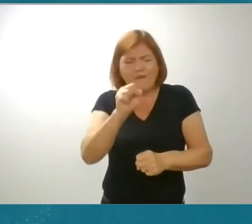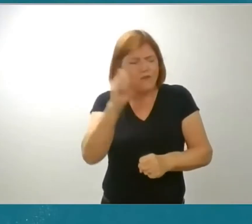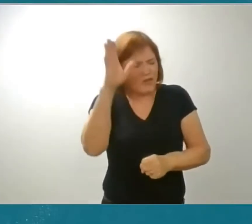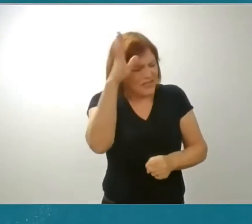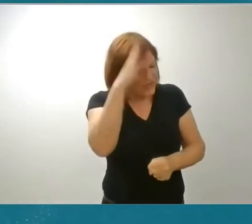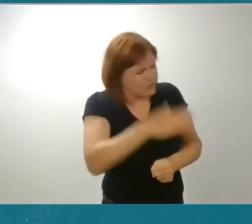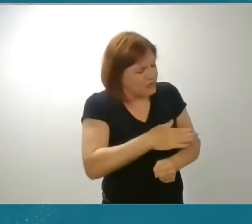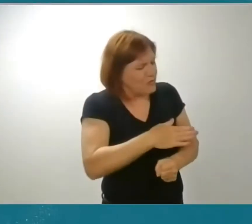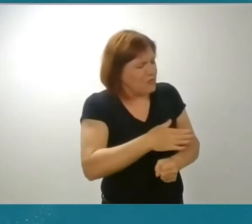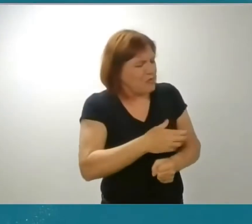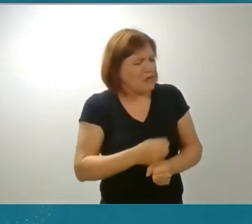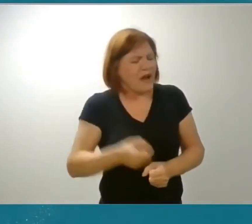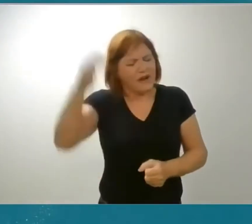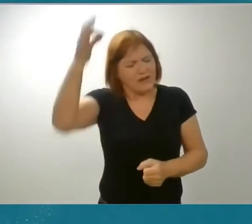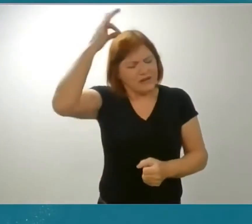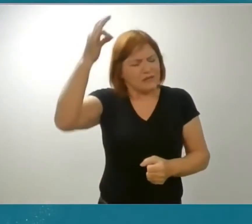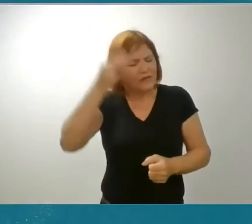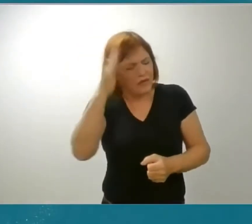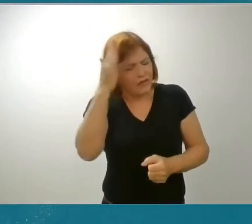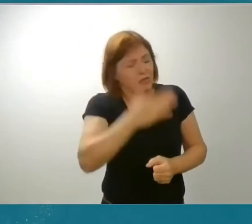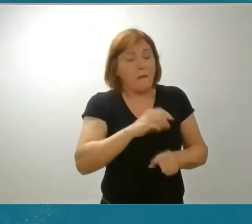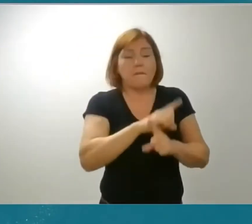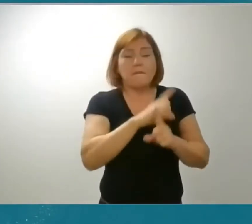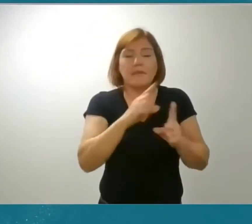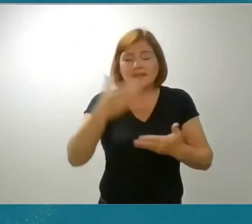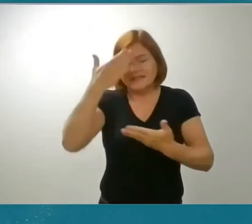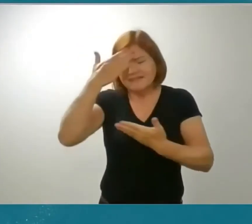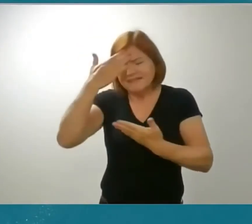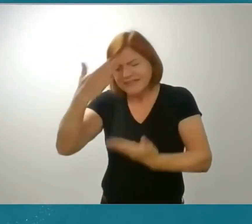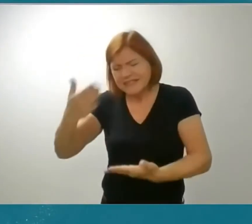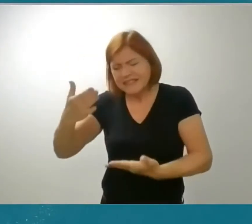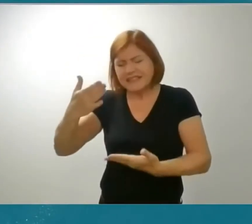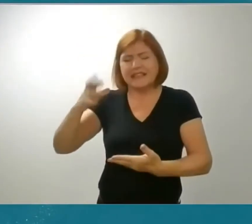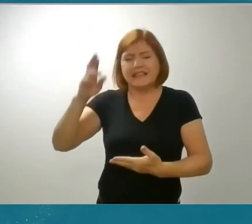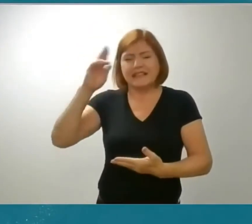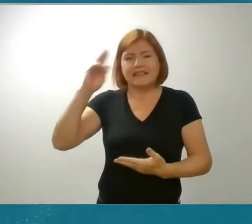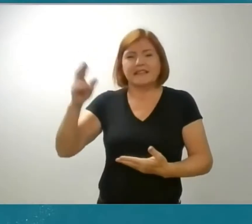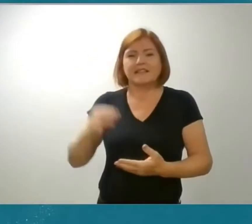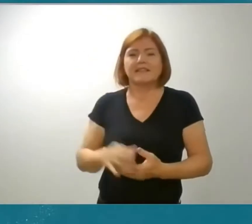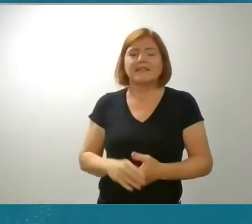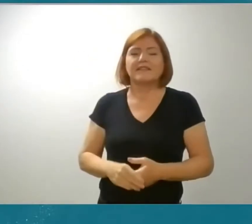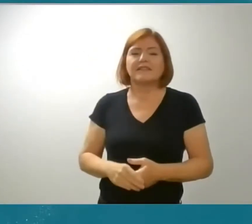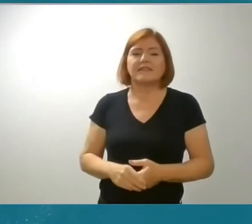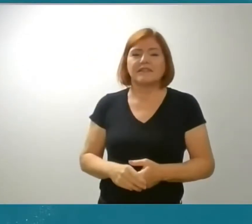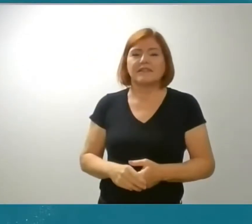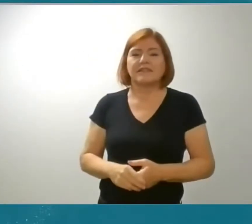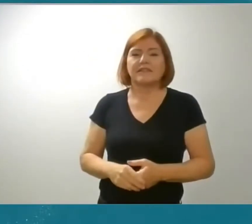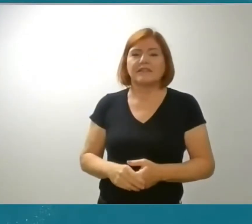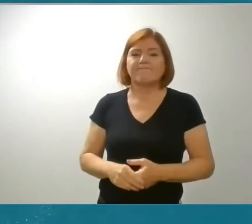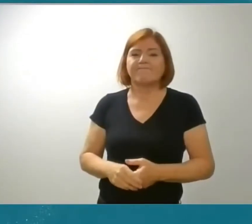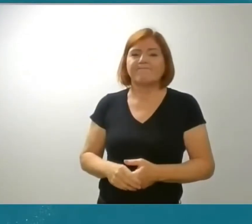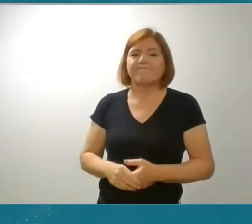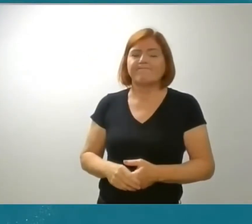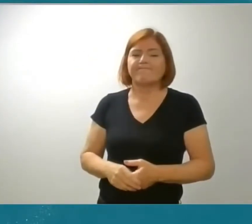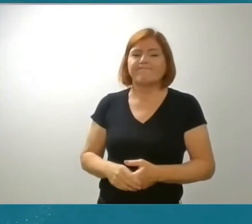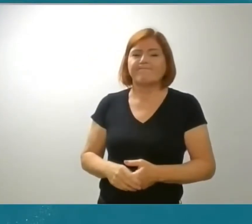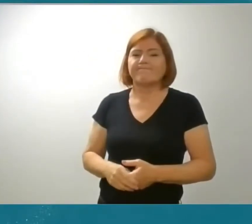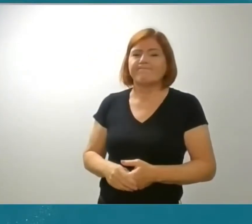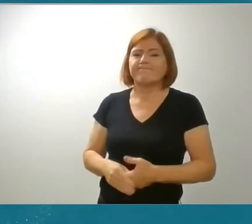na manifestação do reino dos céus. Se hoje nós vivemos na realidade do reino do céu, na vida da